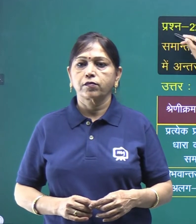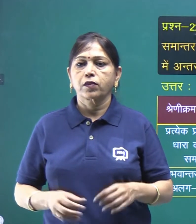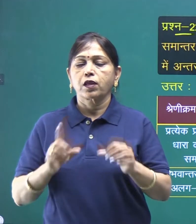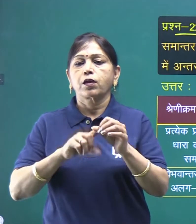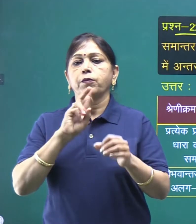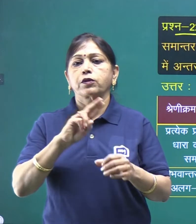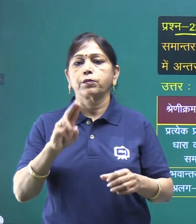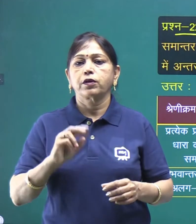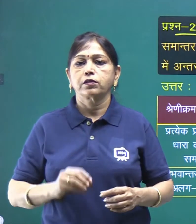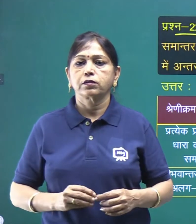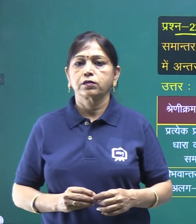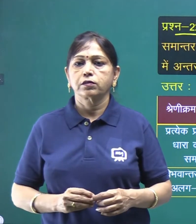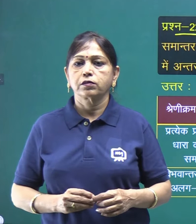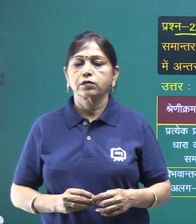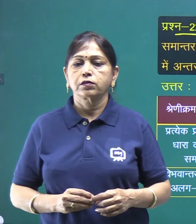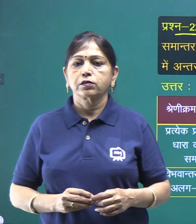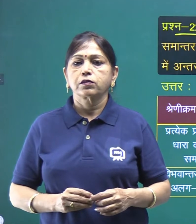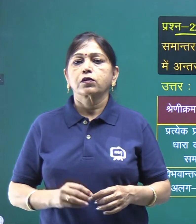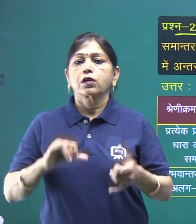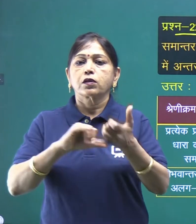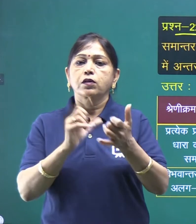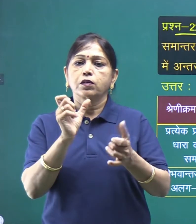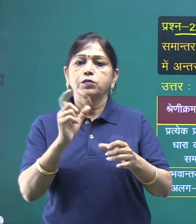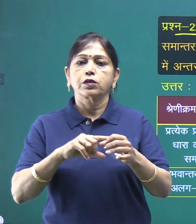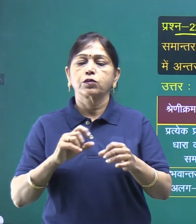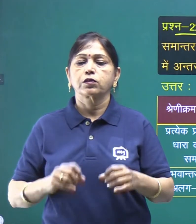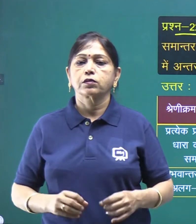प्रश्न 22, श्रेणी क्रम संयोजन